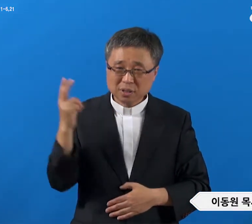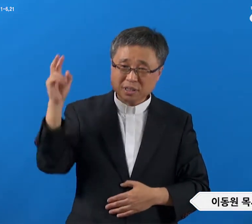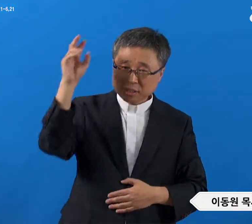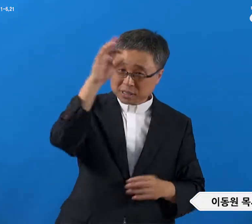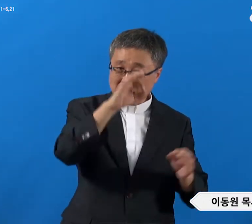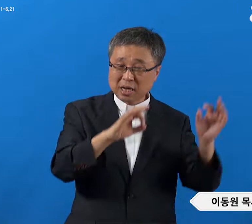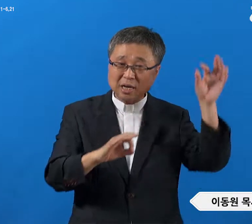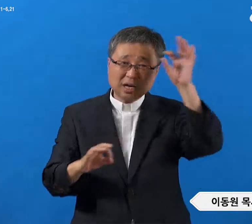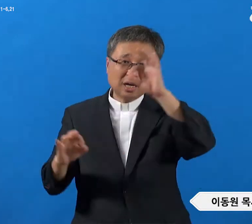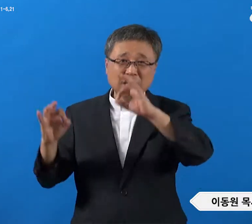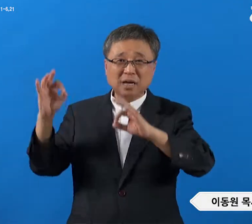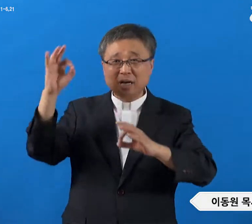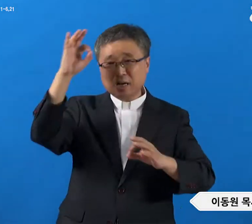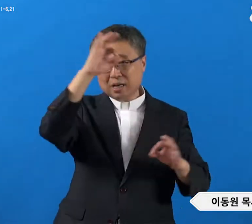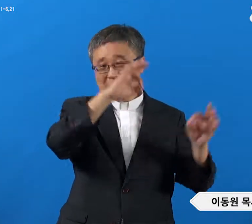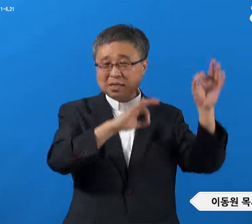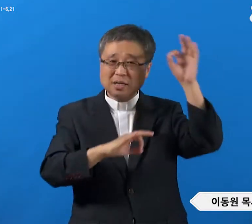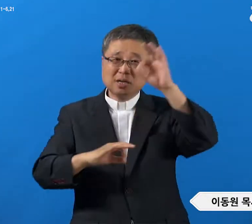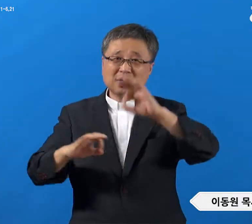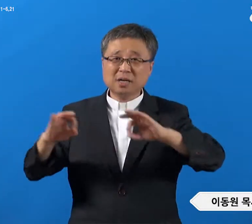생명